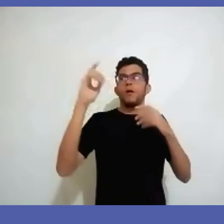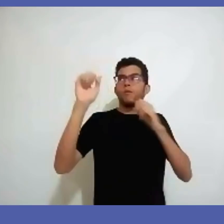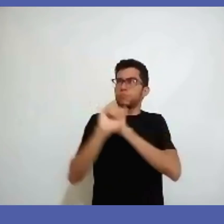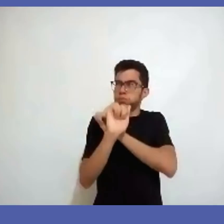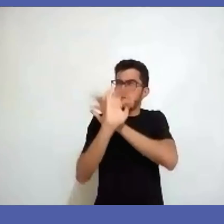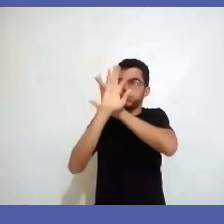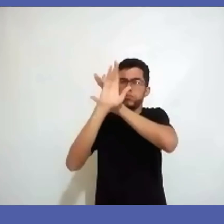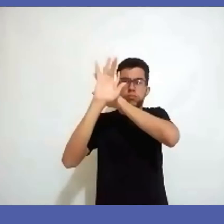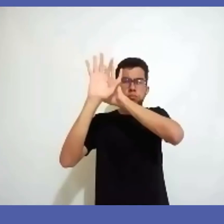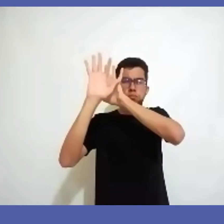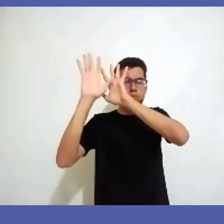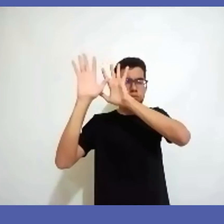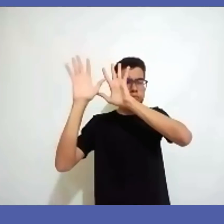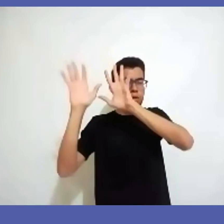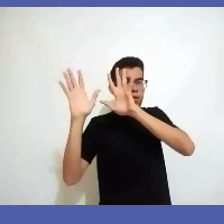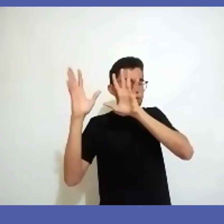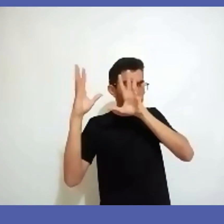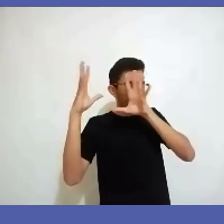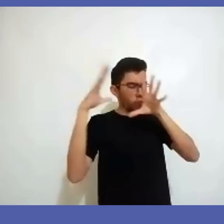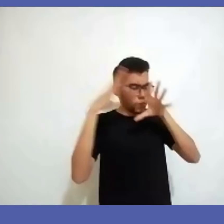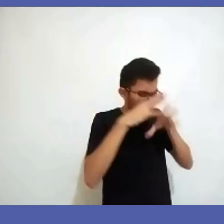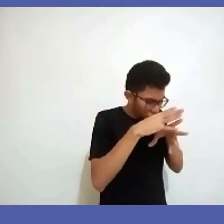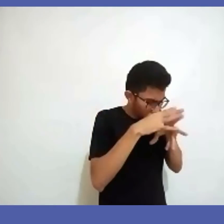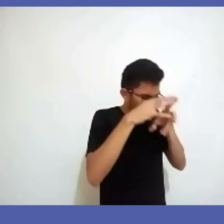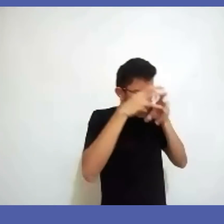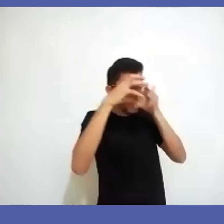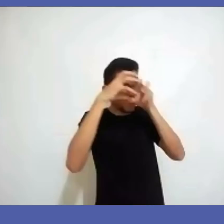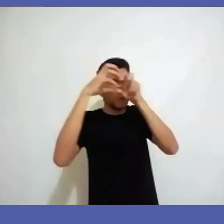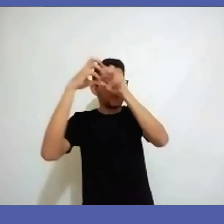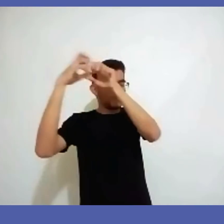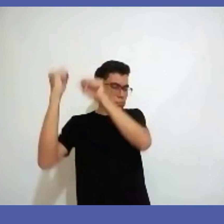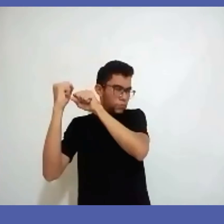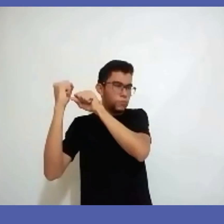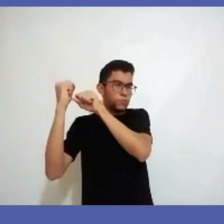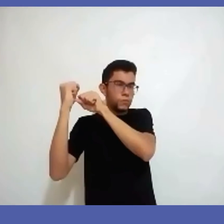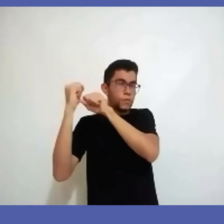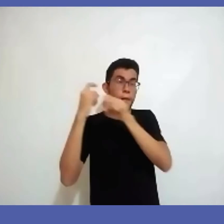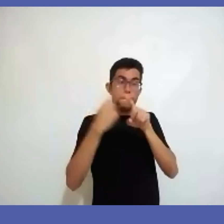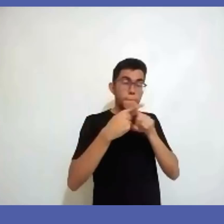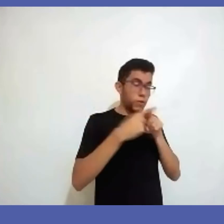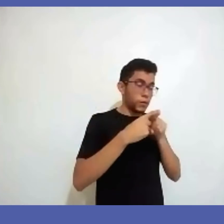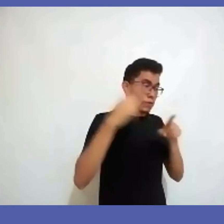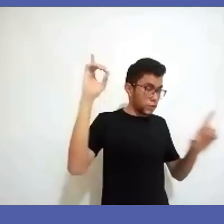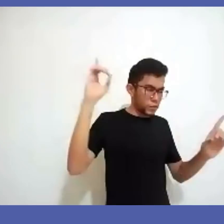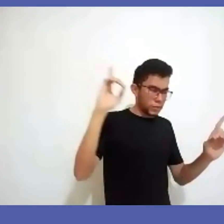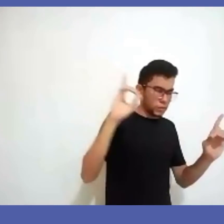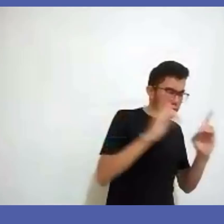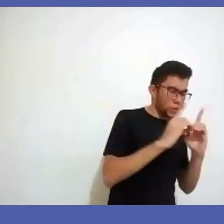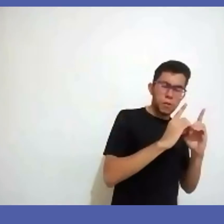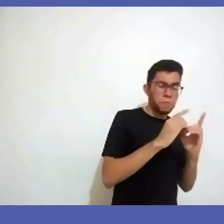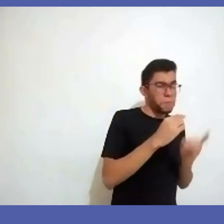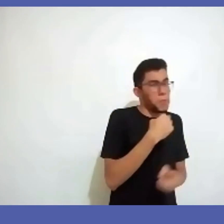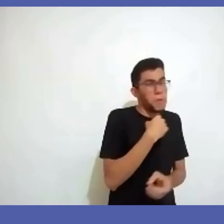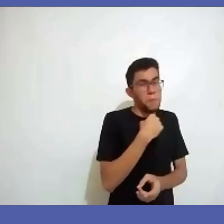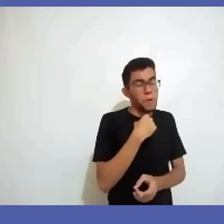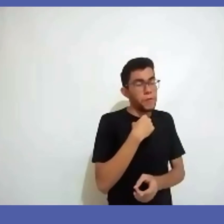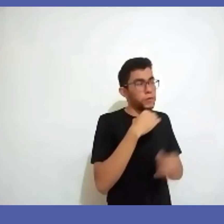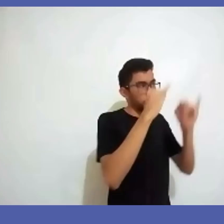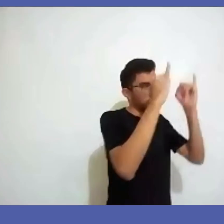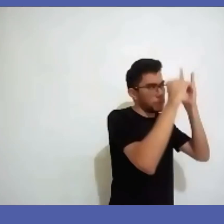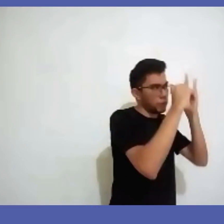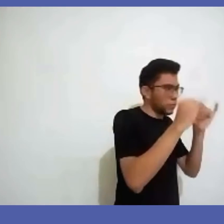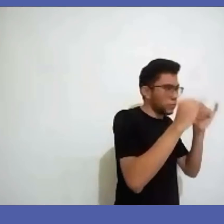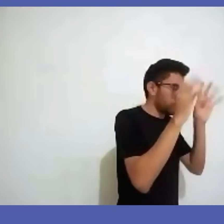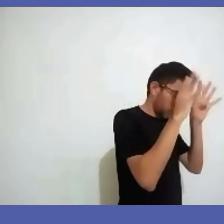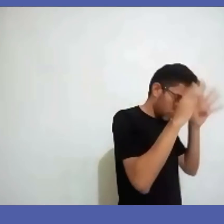retirando de Jerusalém e se retirando do templo. E no capítulo 11 de Ezequiel mostra que